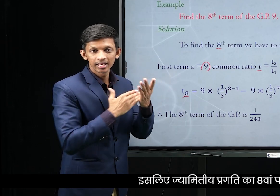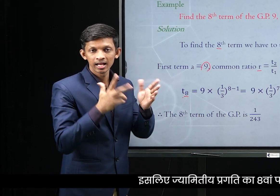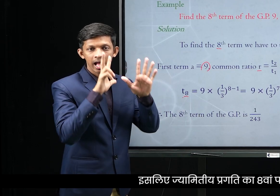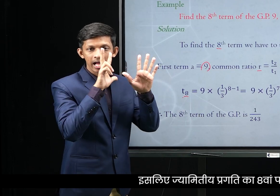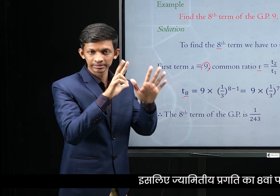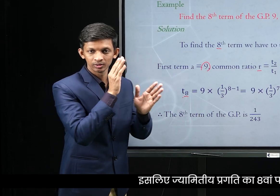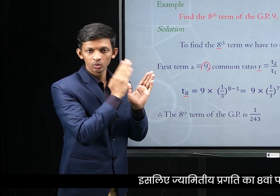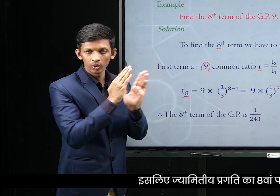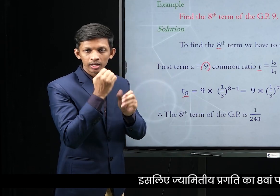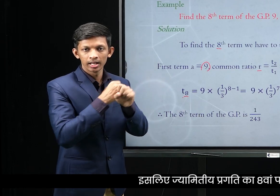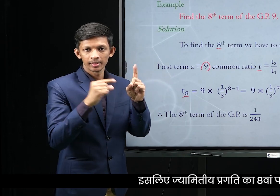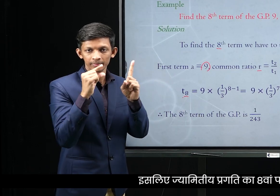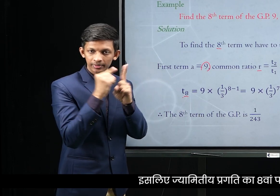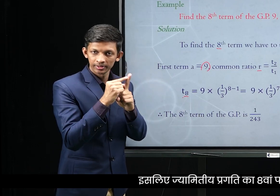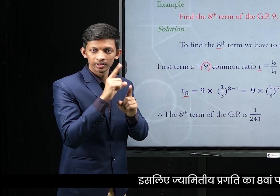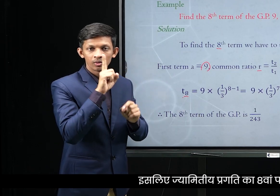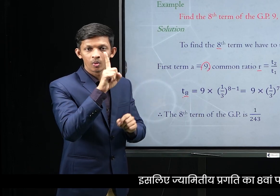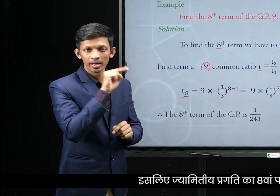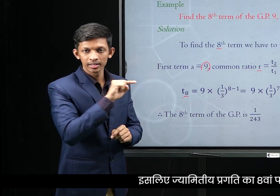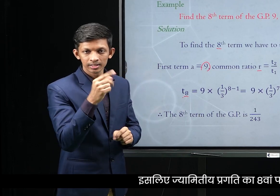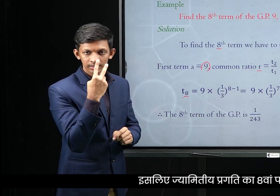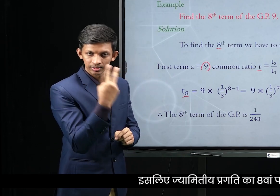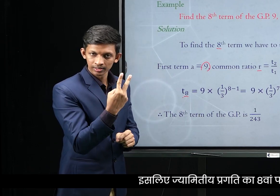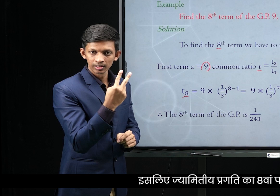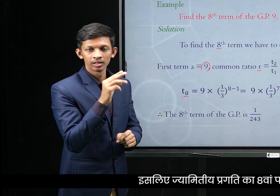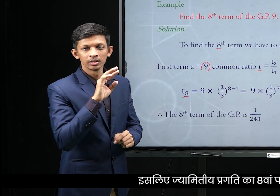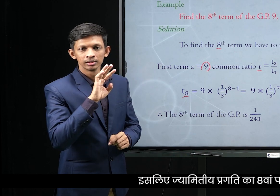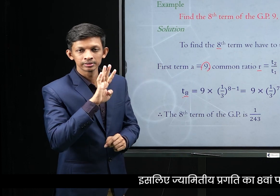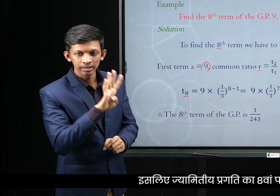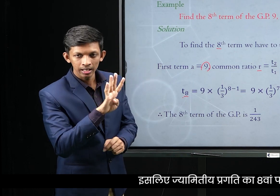इसलिए ज्यामितीय प्रगति का 8वां पद 1/243 है।